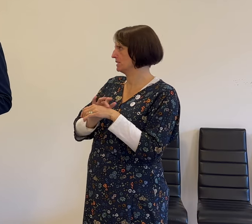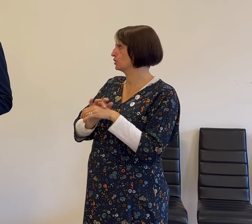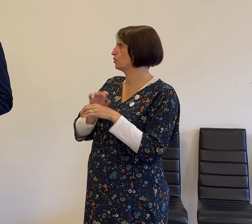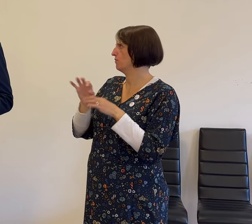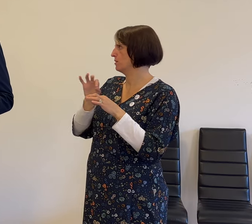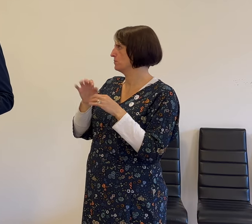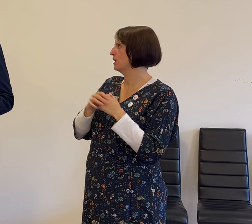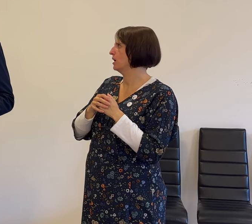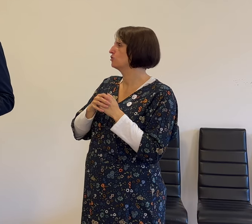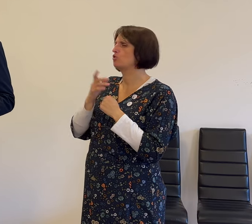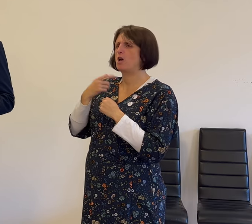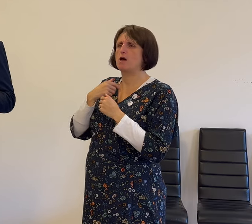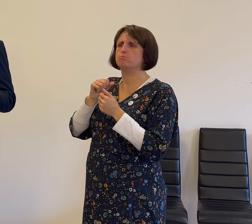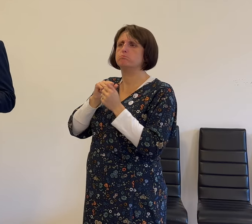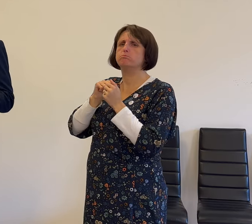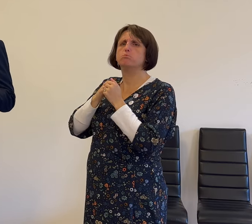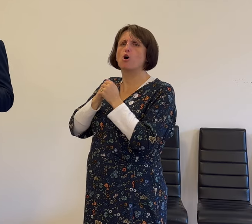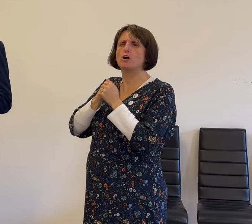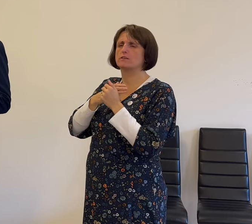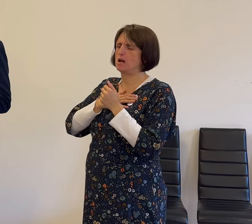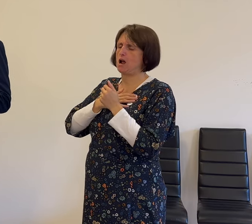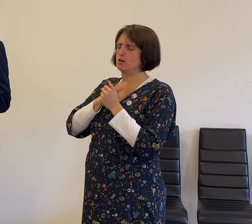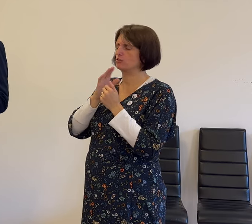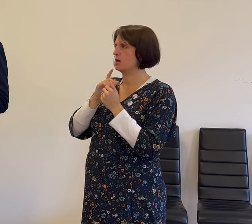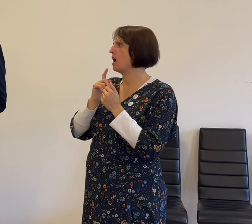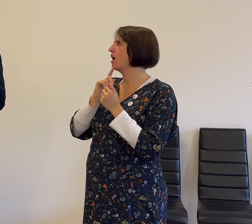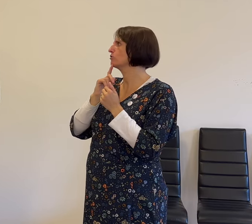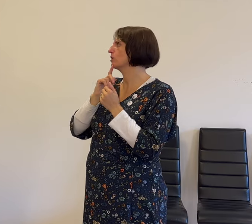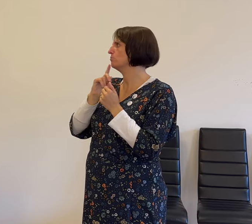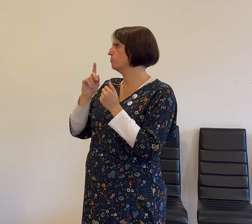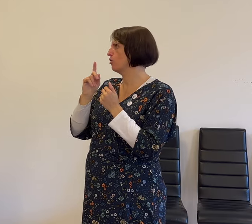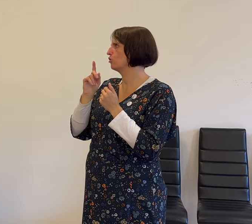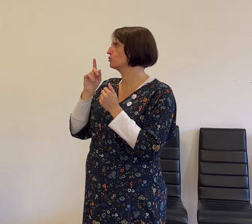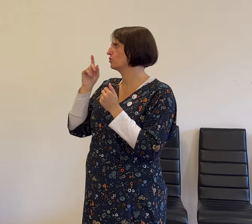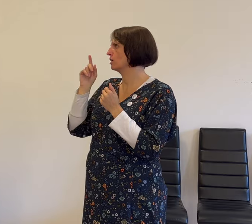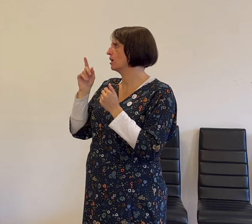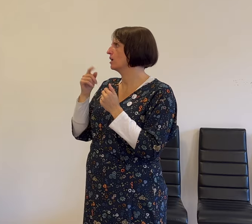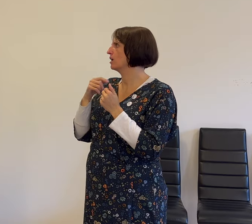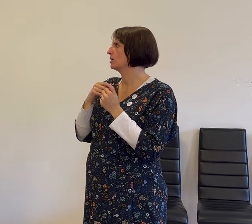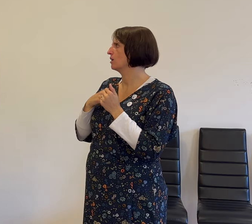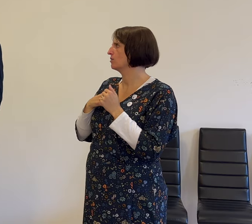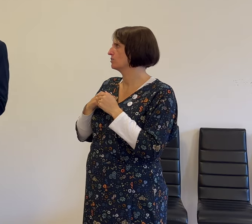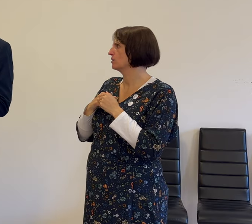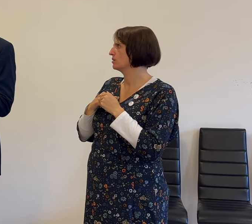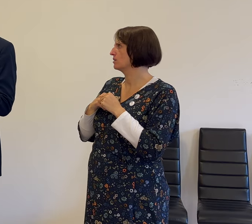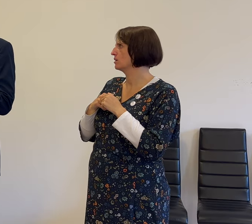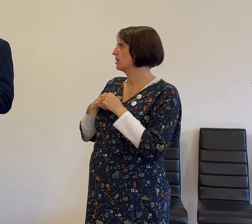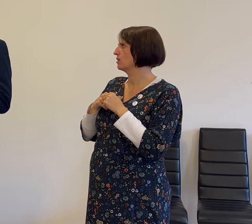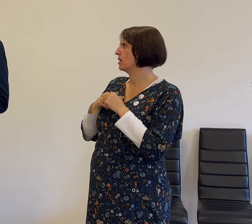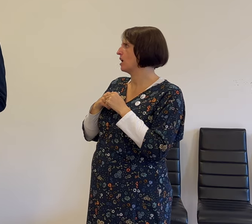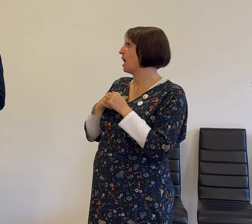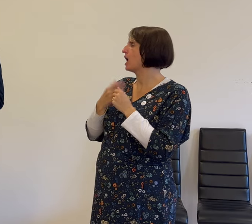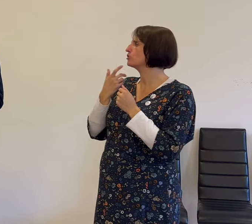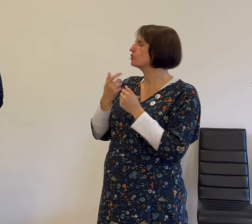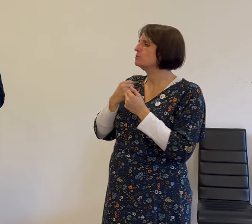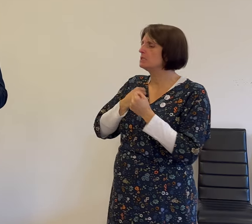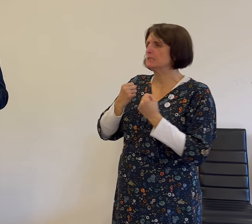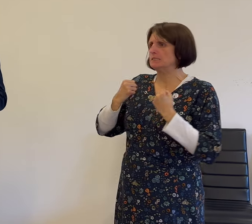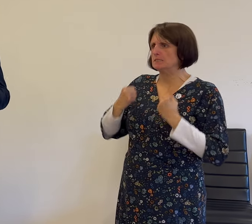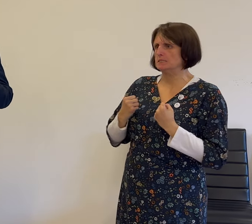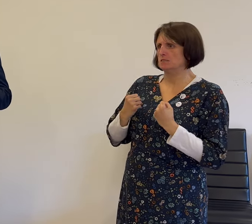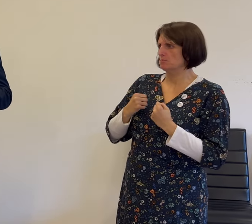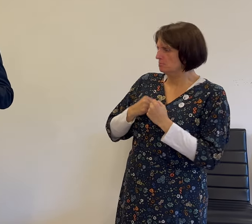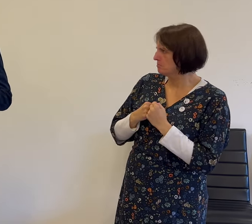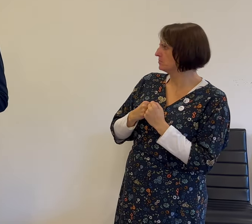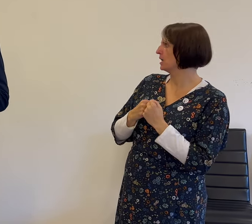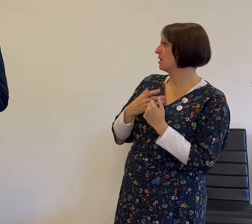to vyhrál on. Já vím, že člověk se snaží, má chuť a říká si teďkom to, když se zapřu, tak to určitě půjde, no ale možná v některých